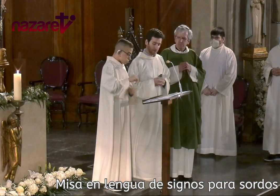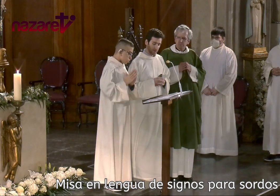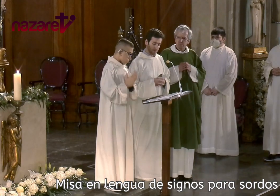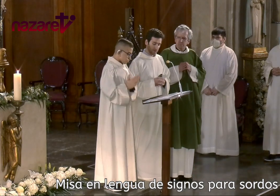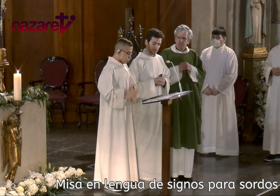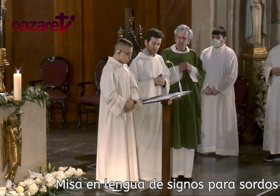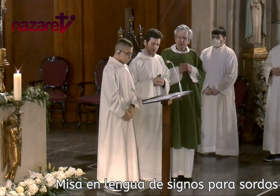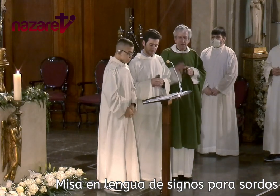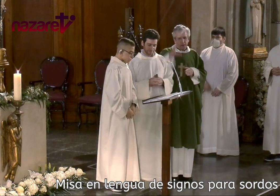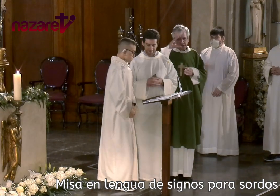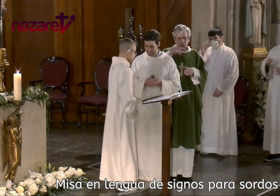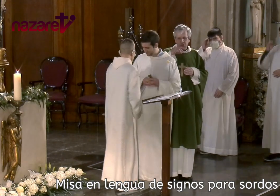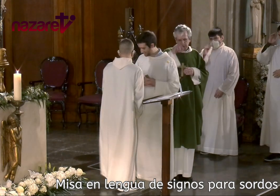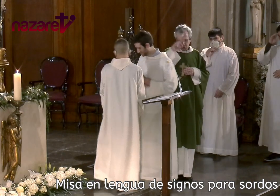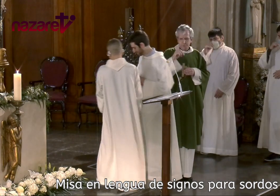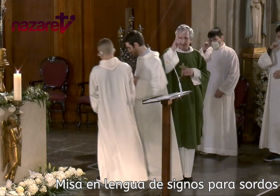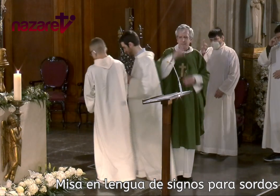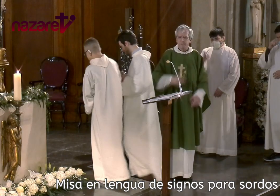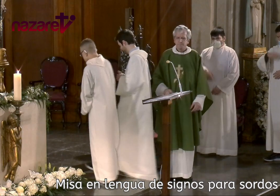oremos escúchanos padre